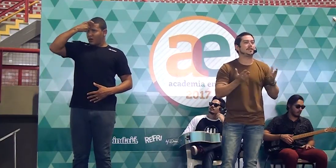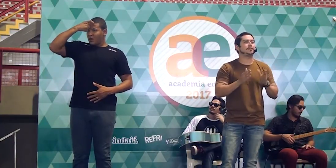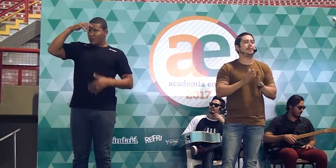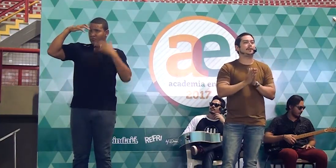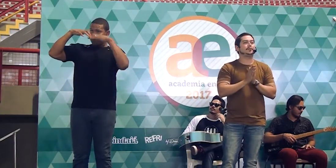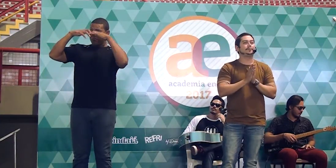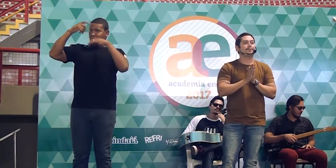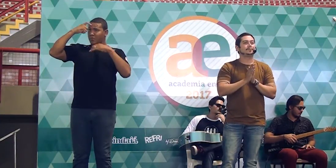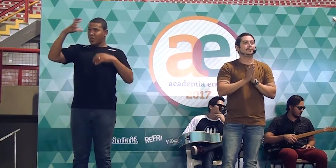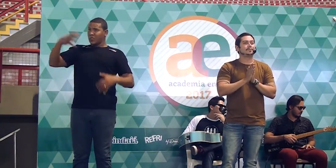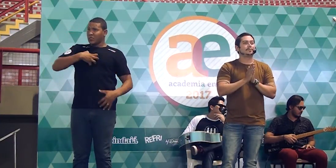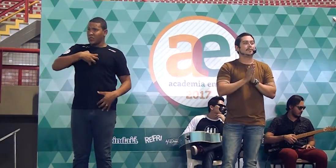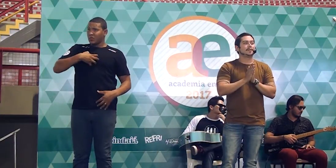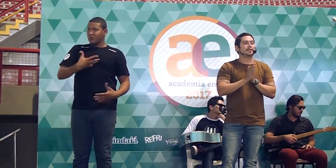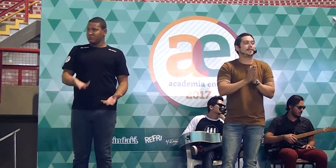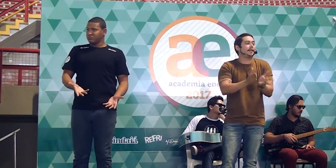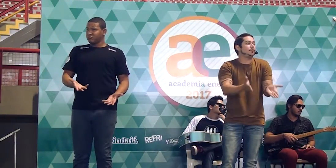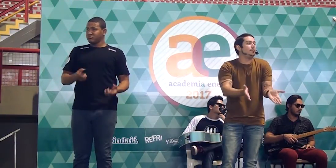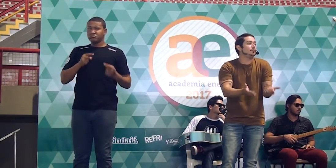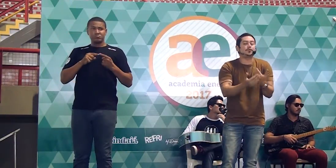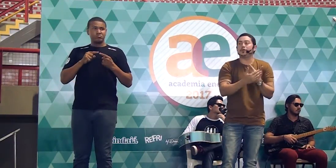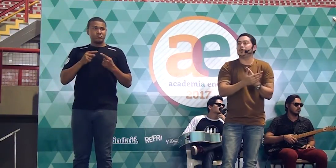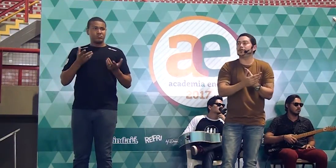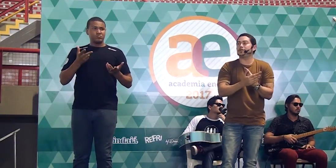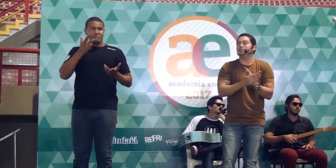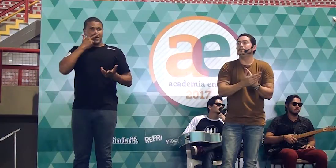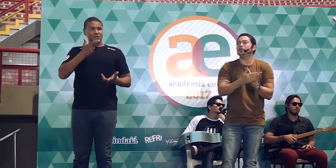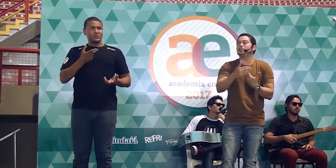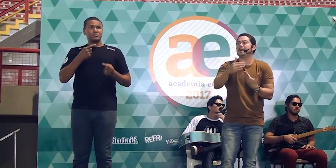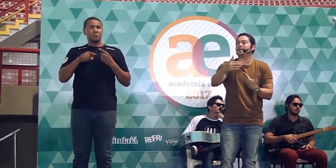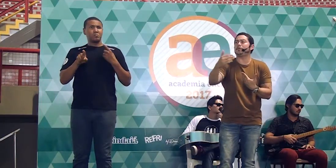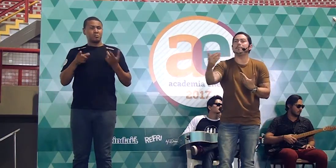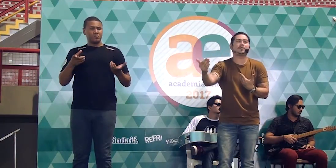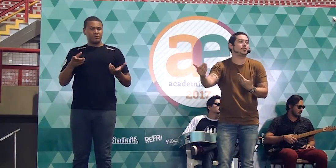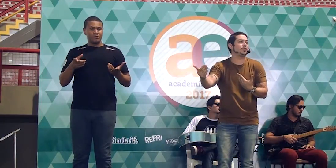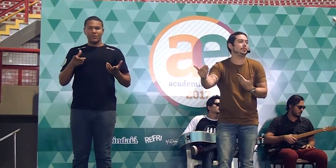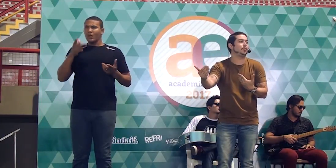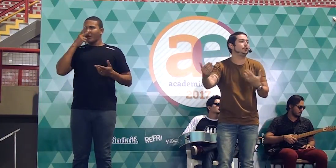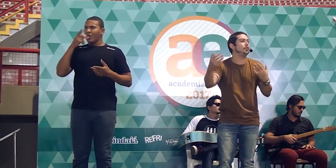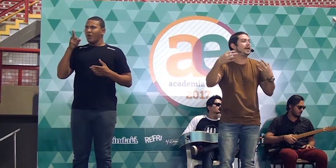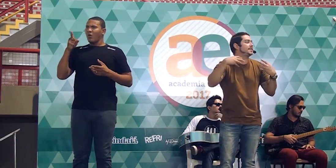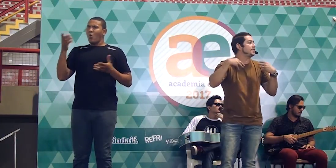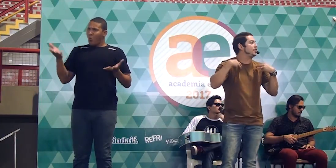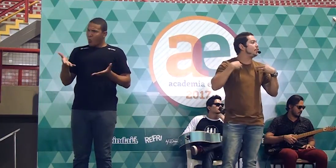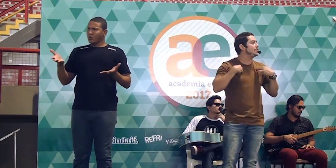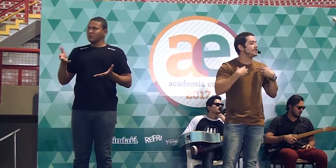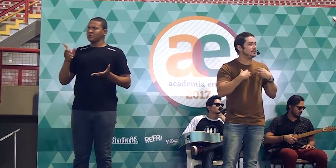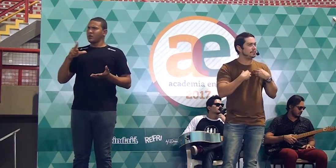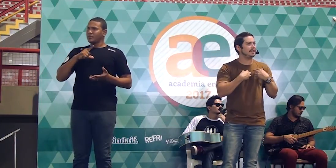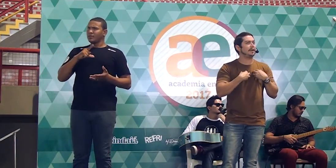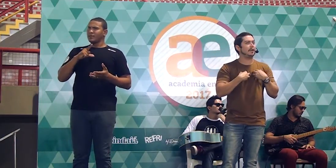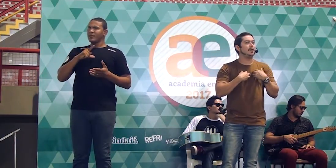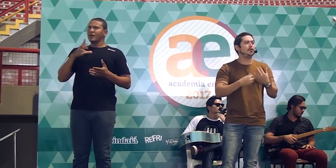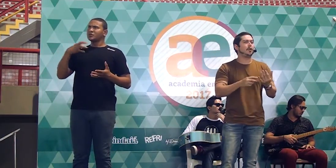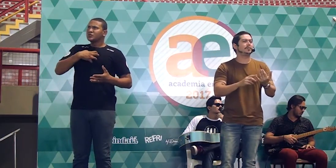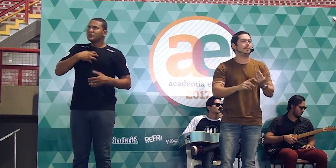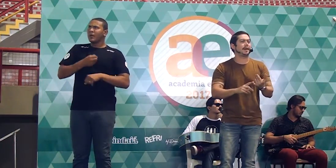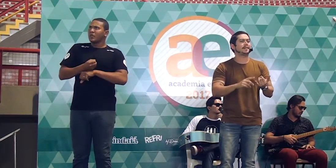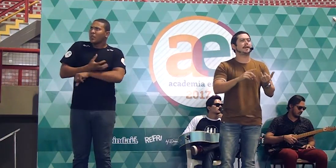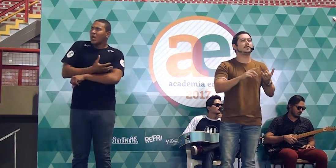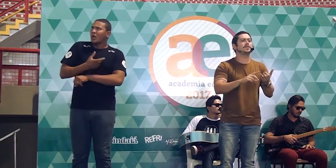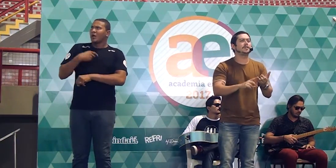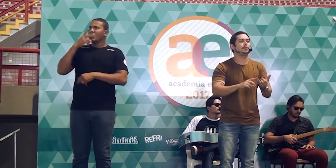pelo sentimento. Sendo o mundo de hoje muito mais acometido por doenças de cunho sentimental,